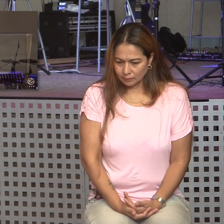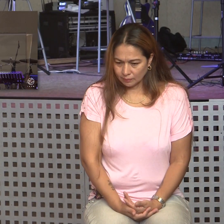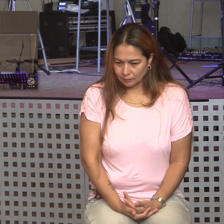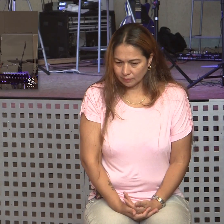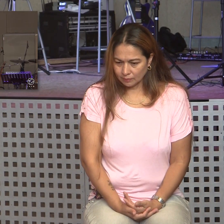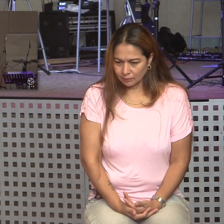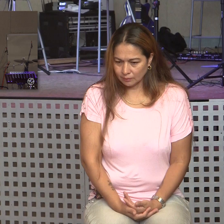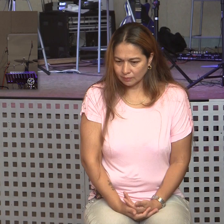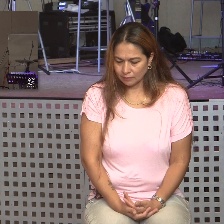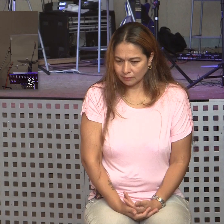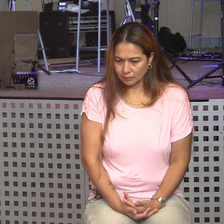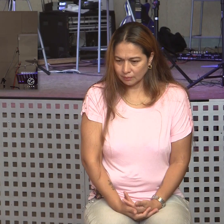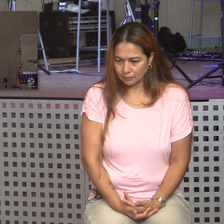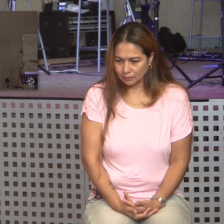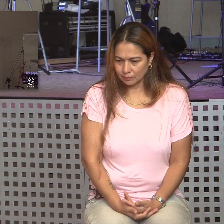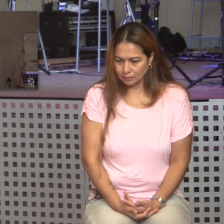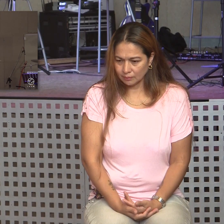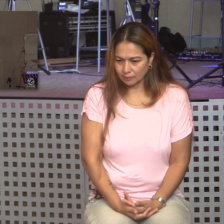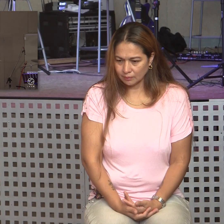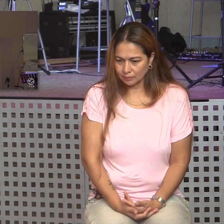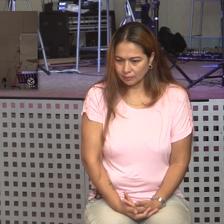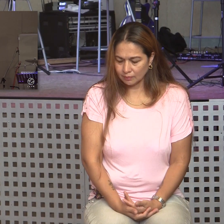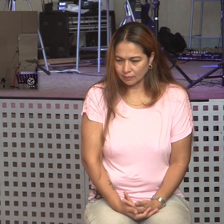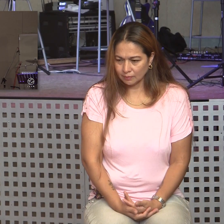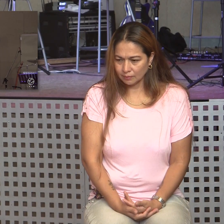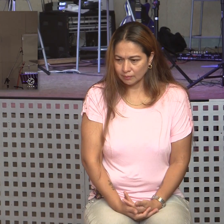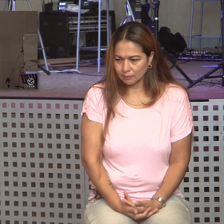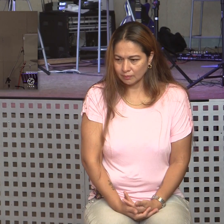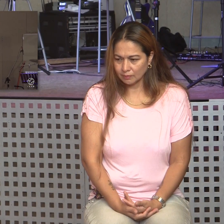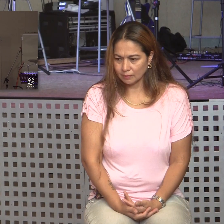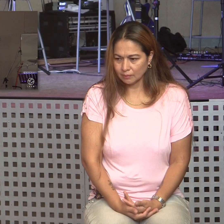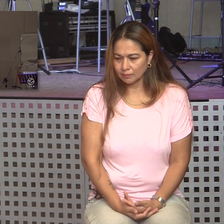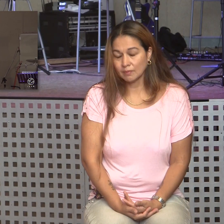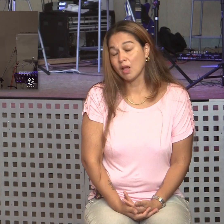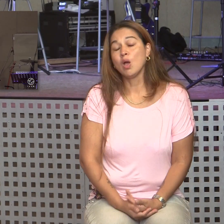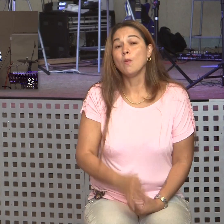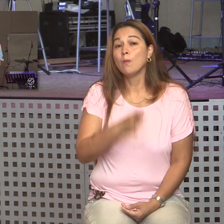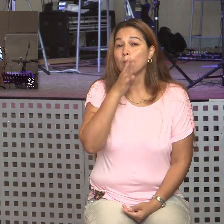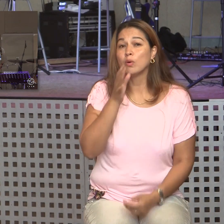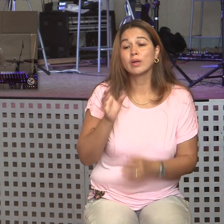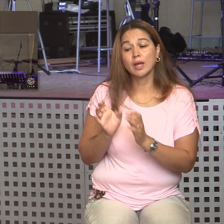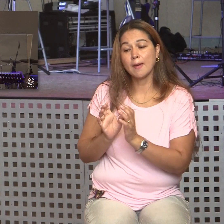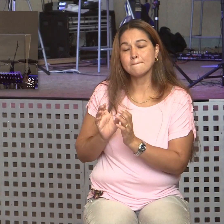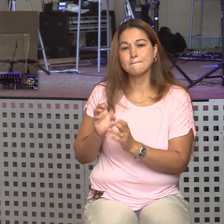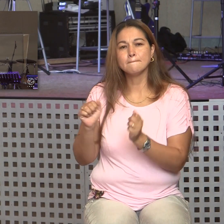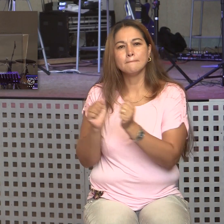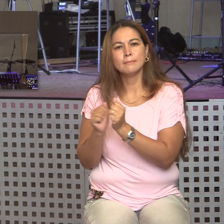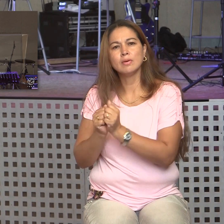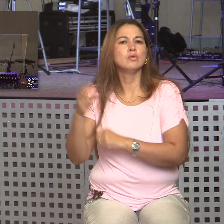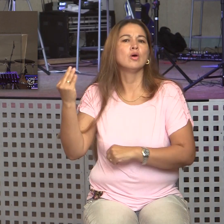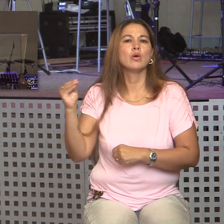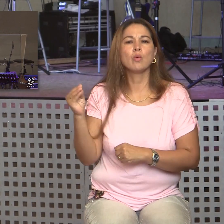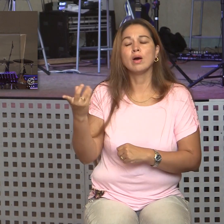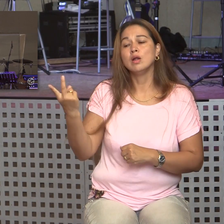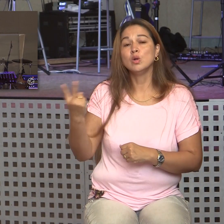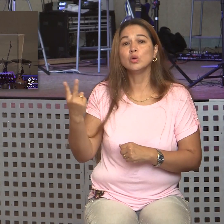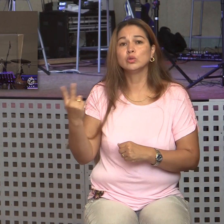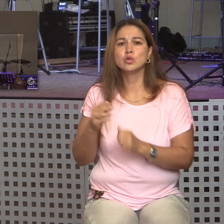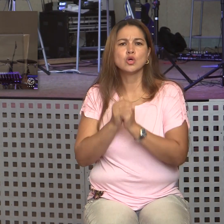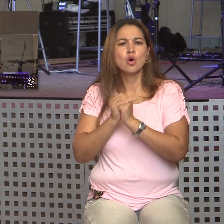más paralíticos, más leprosos. No, ellos oran, Señor, concédenos que con todo